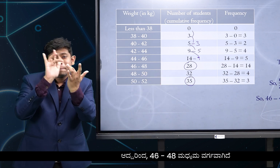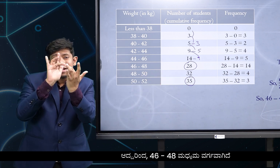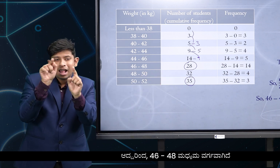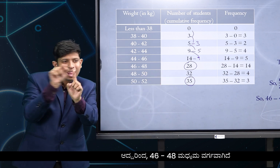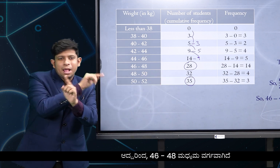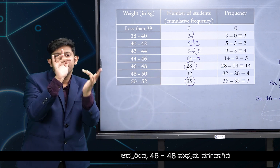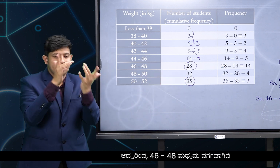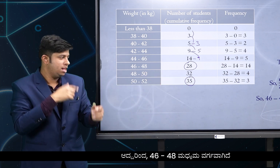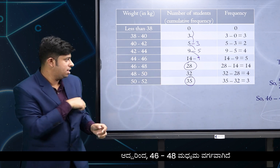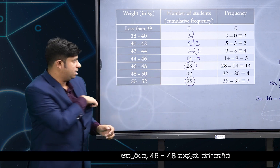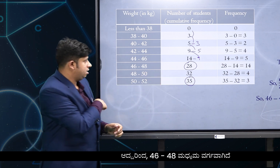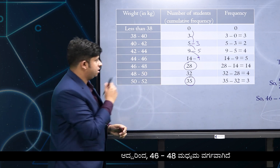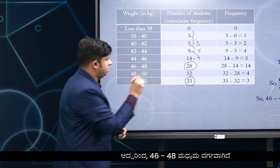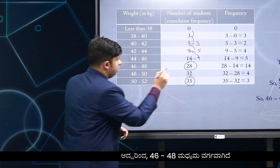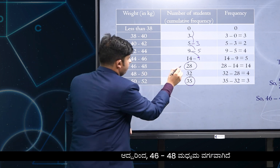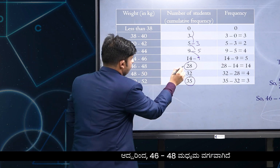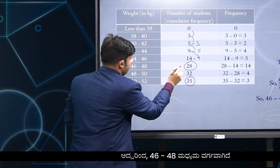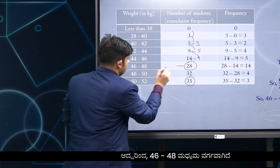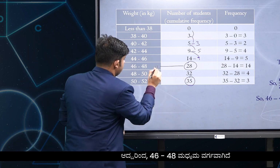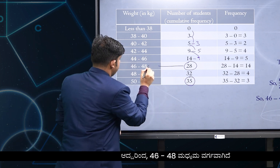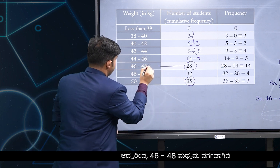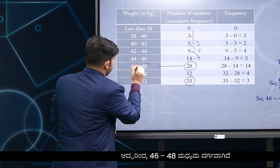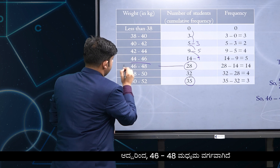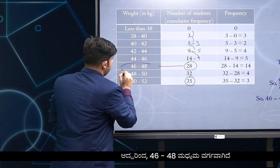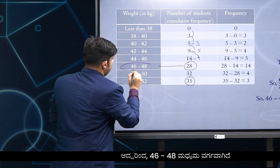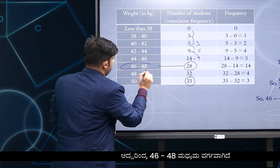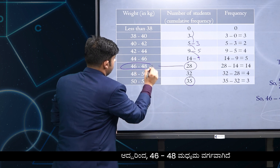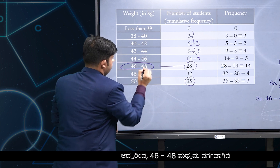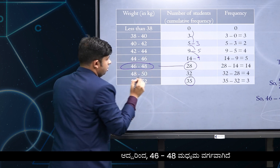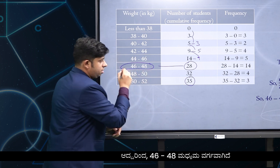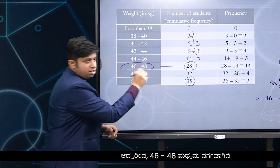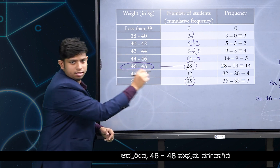ಆದ್ದರಿಂದ 46 - 48 ಮಧ್ಯಮ ವರ್ಗವಾಗಿದೆ.